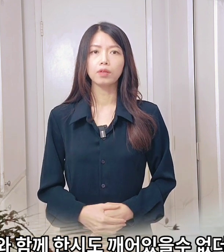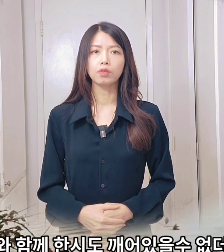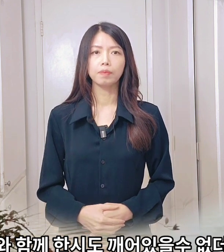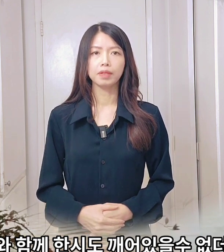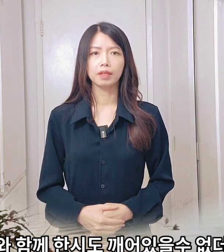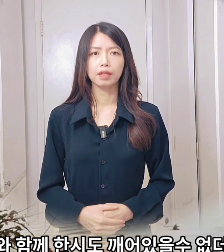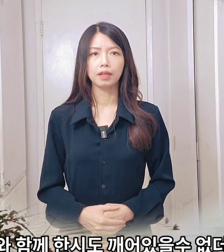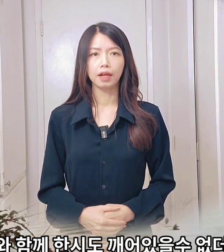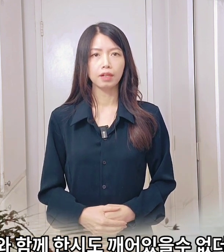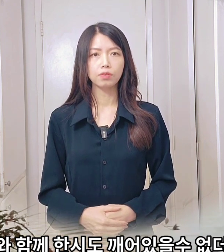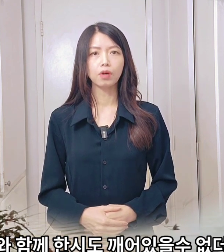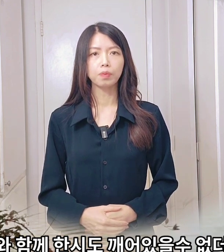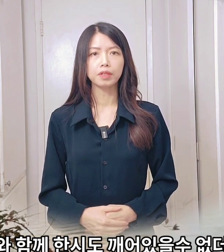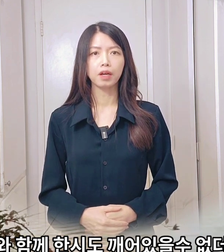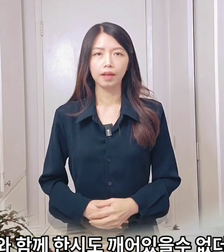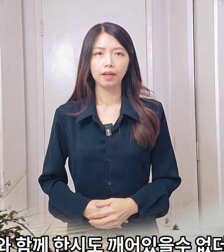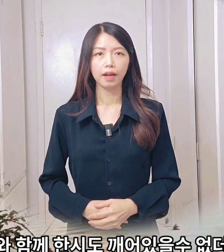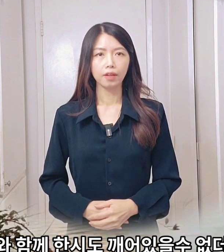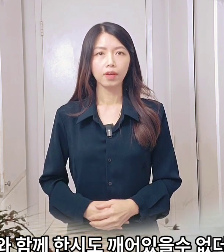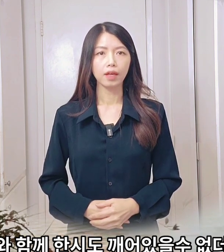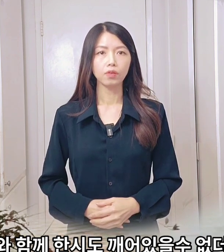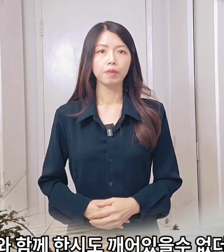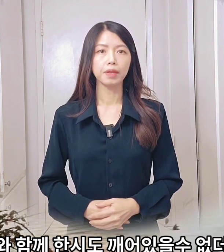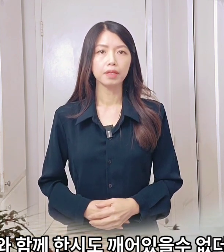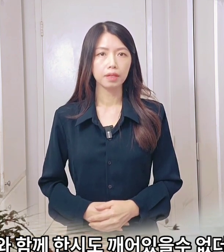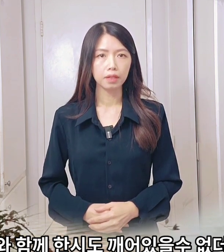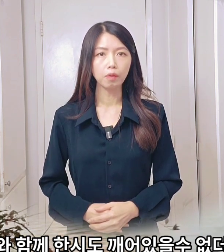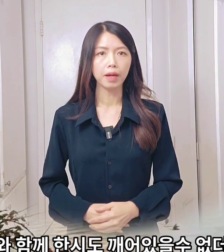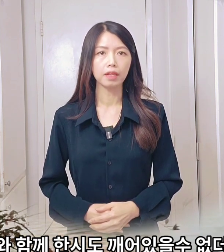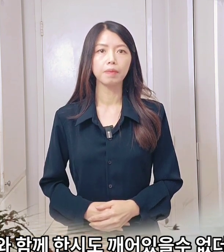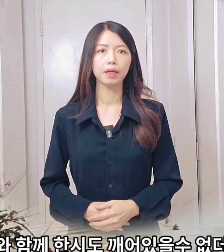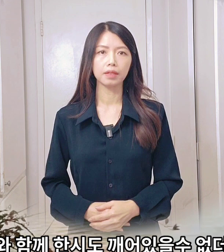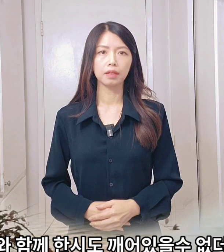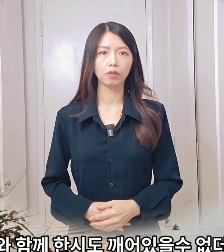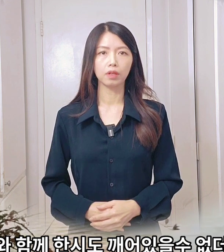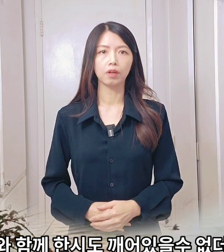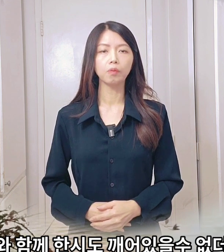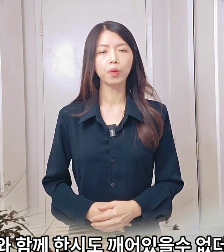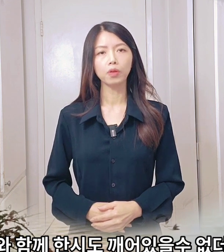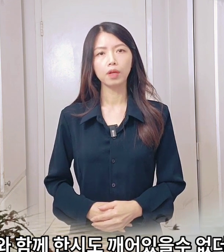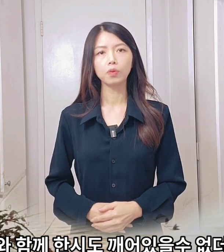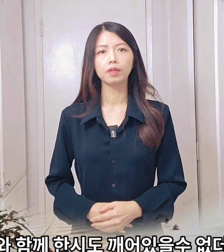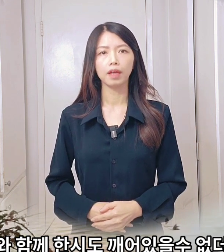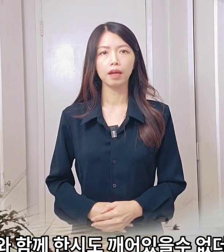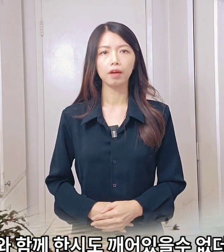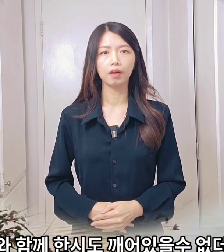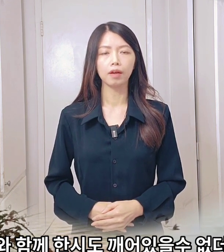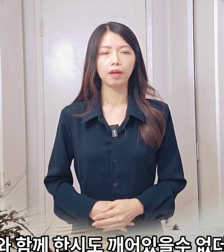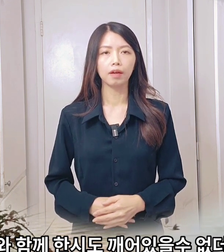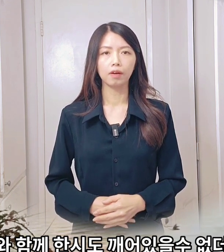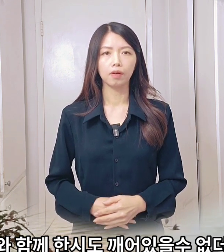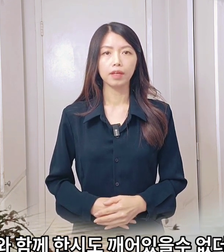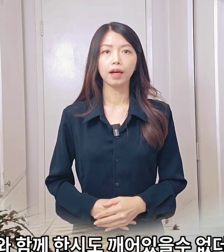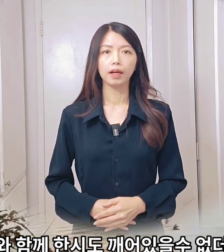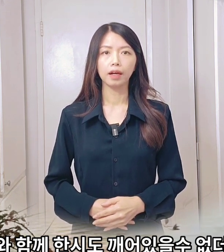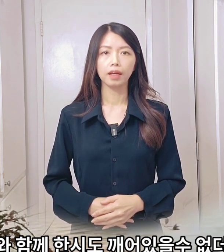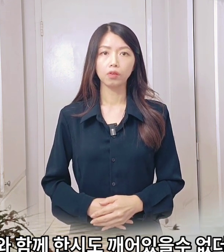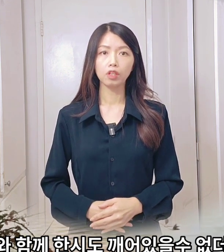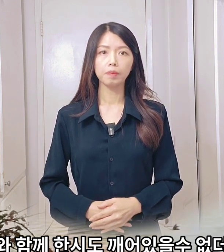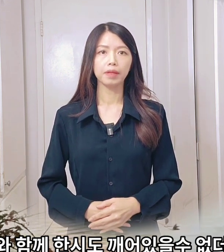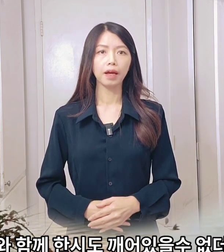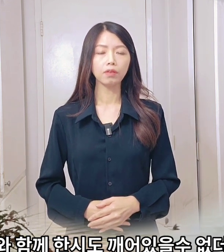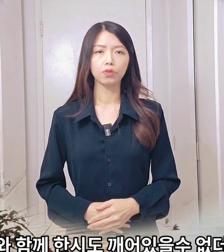누가 예수님인지 알 수가 없어요. 그래서 예수님이 직접 말씀하신 것처럼 표현을 해줬는데요. 제가